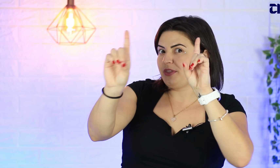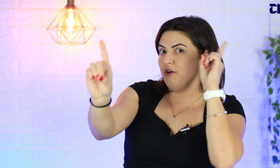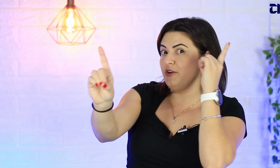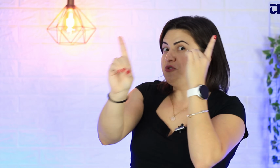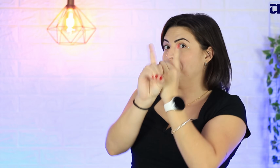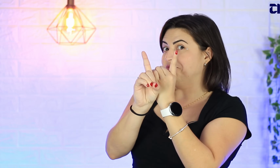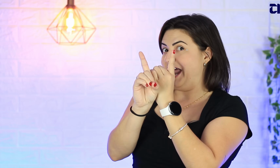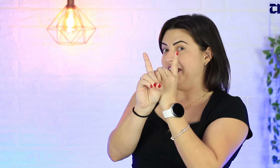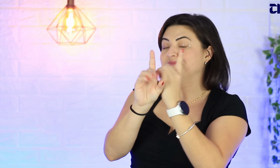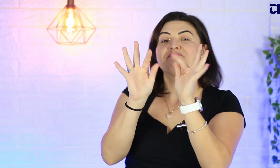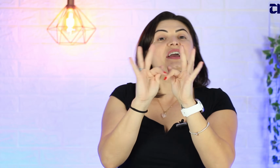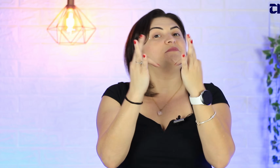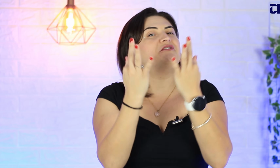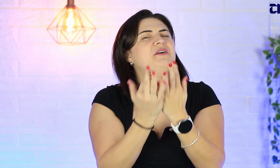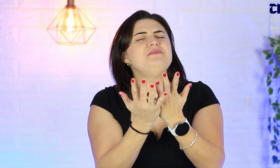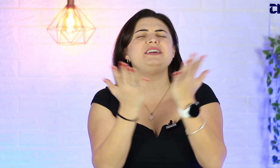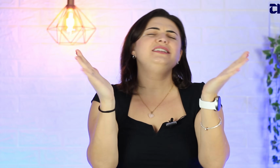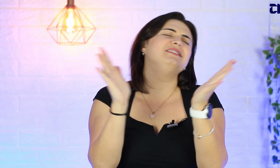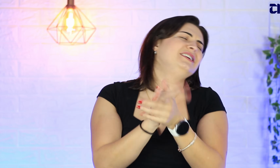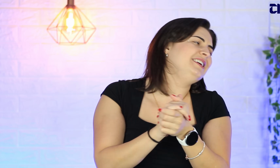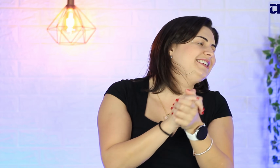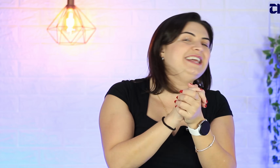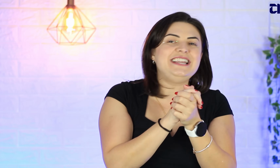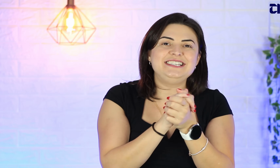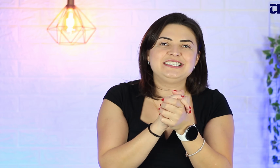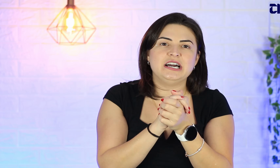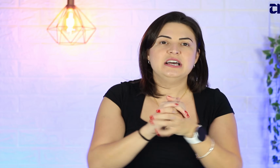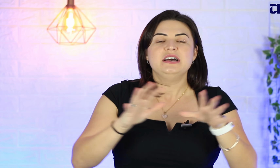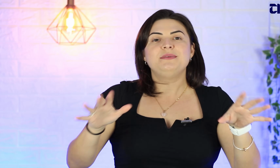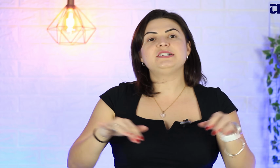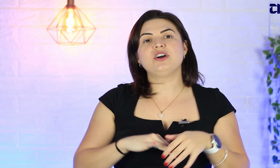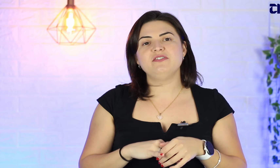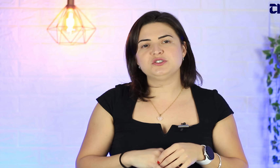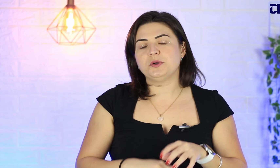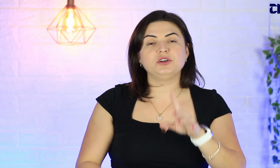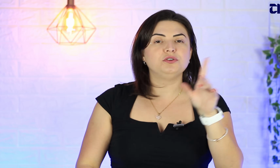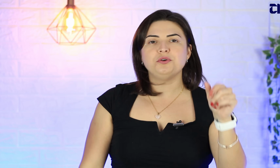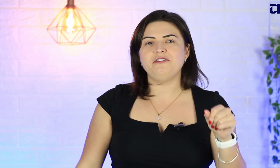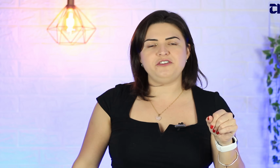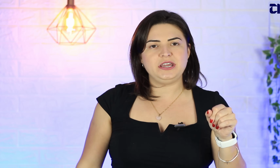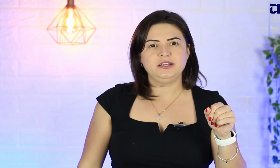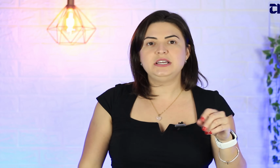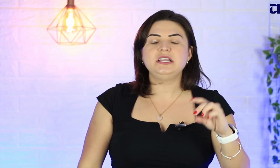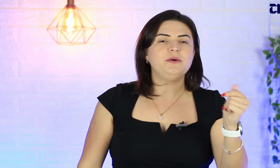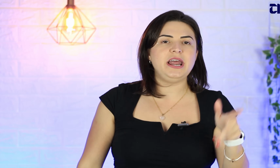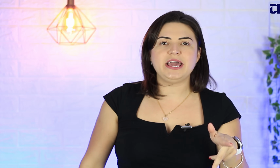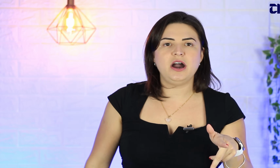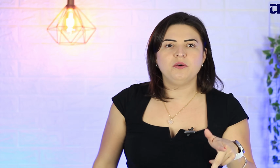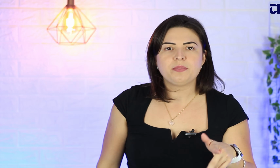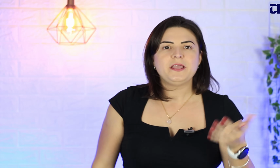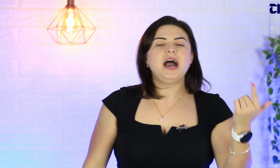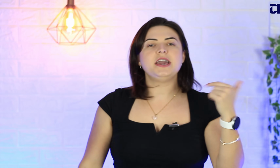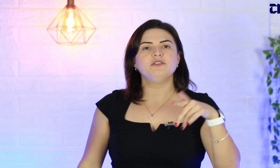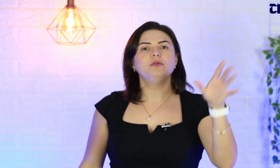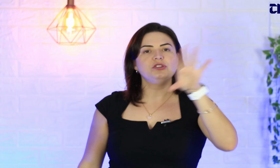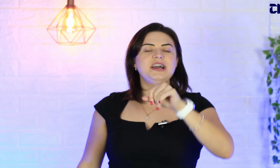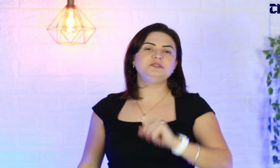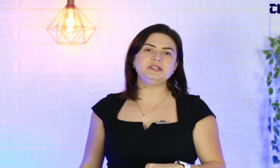eu vou encontrar a minha família. Ai, que delícia. Mas agora, vamos supor que eu não estou afim. Que não é legal. Aí, eu vou mudar a